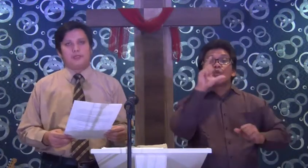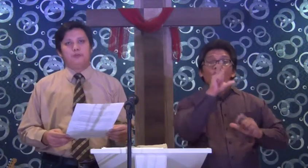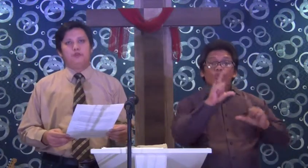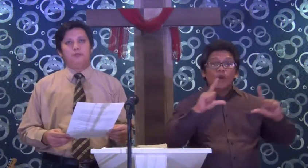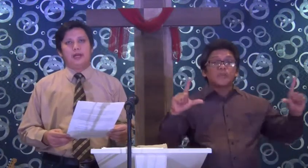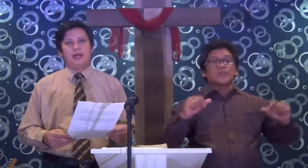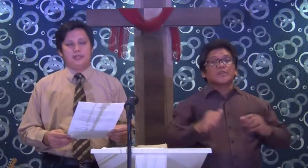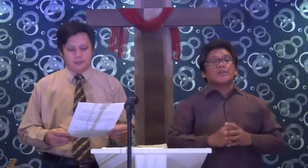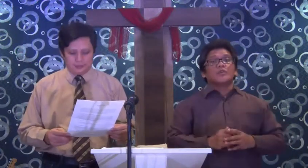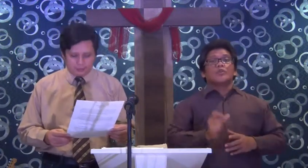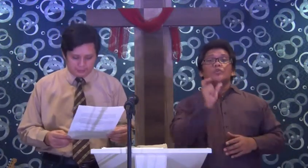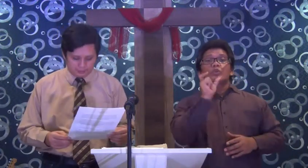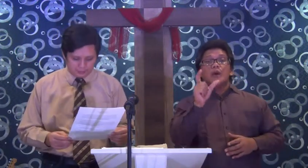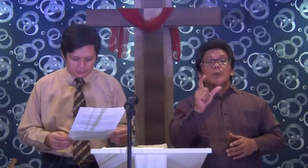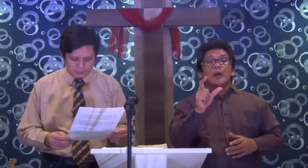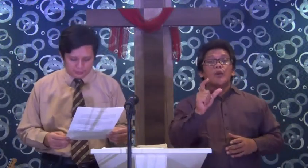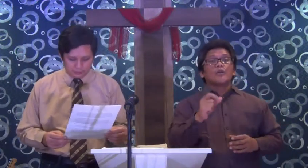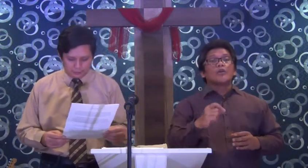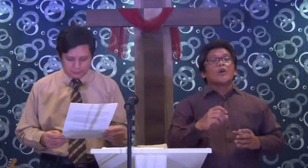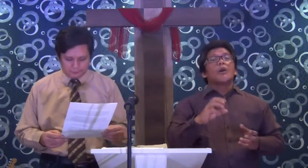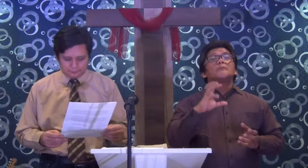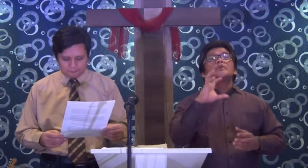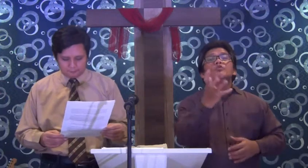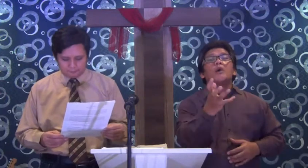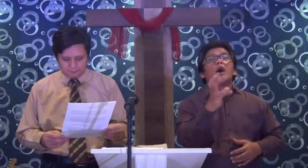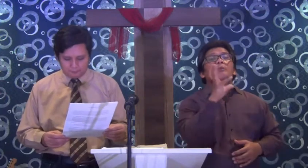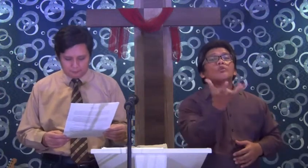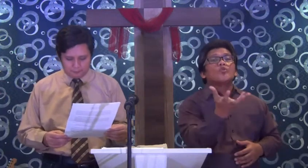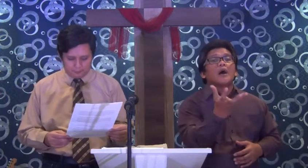untuk semakin berubah dan menjadi alat Tuhan.